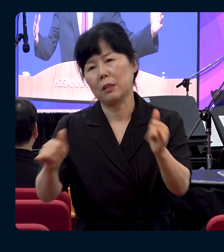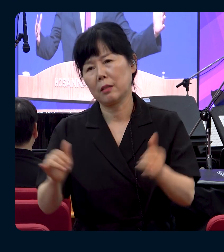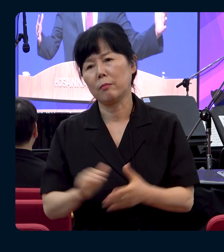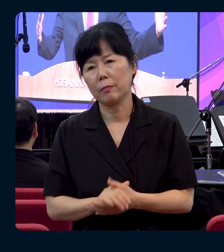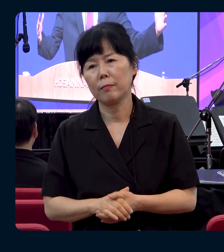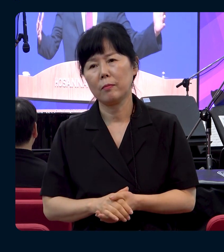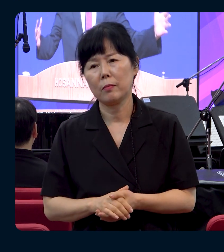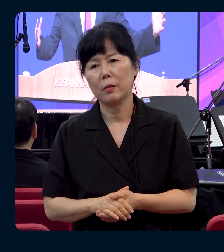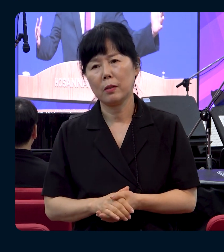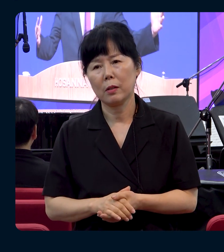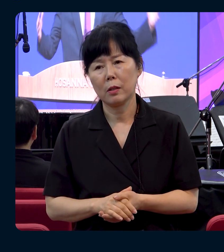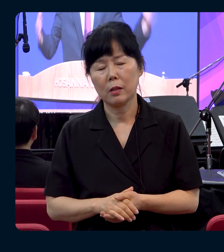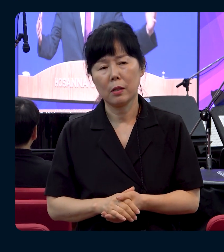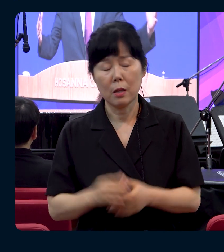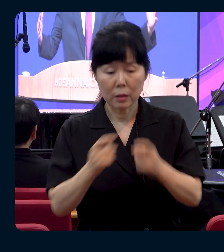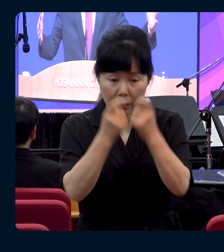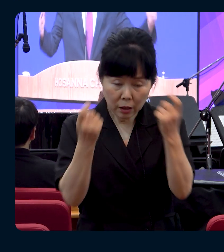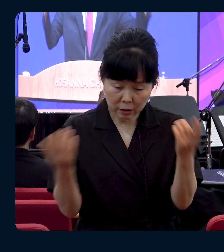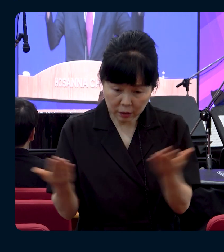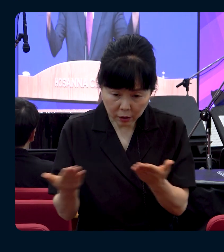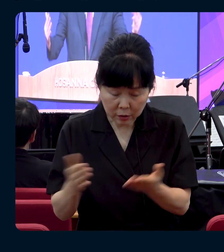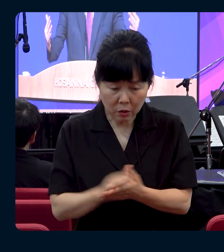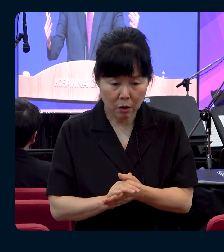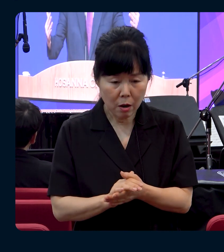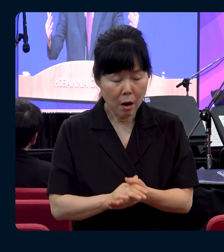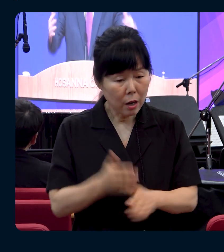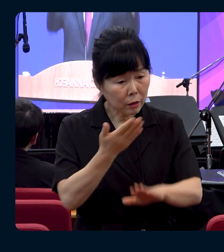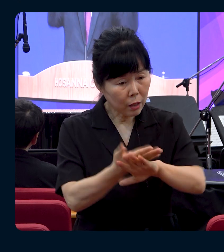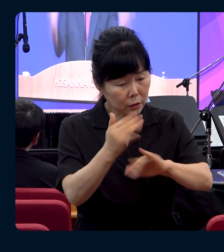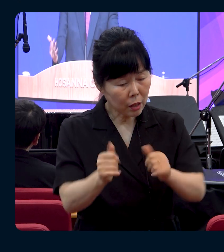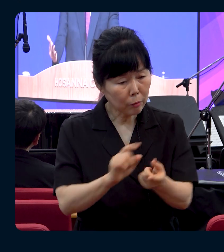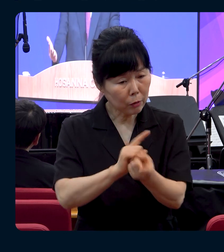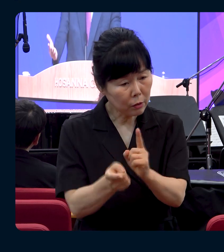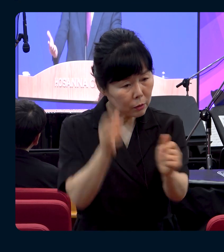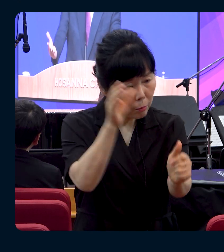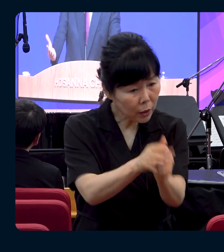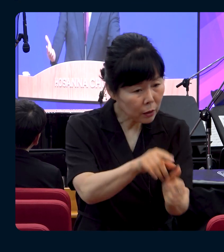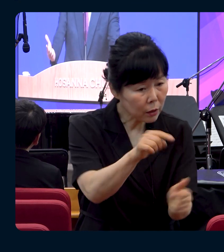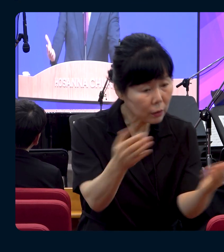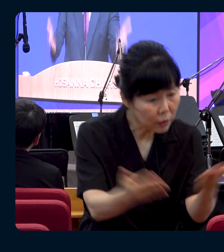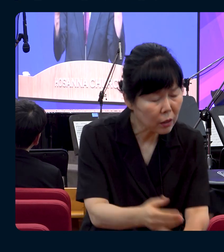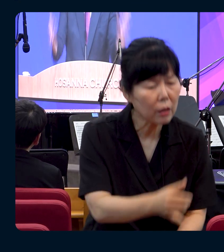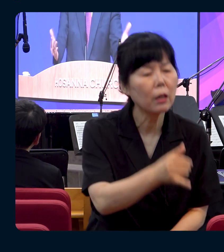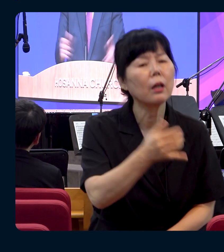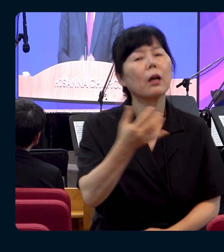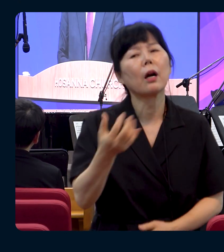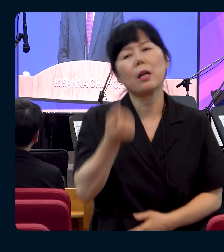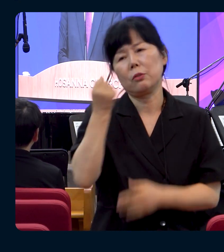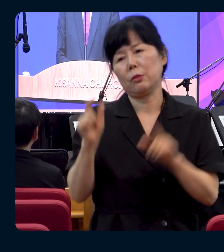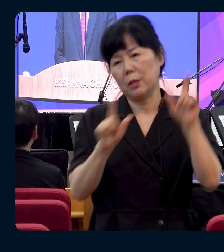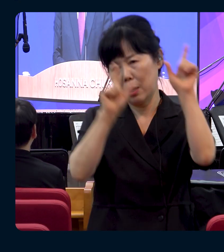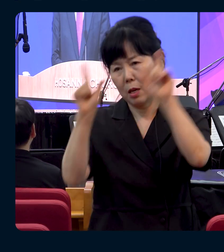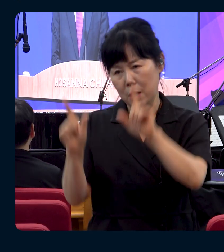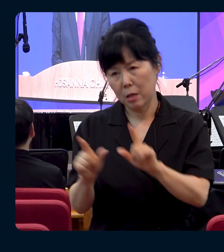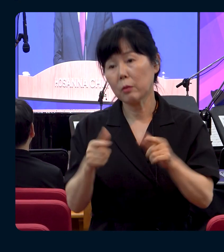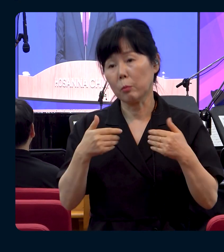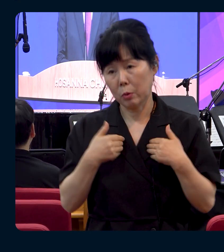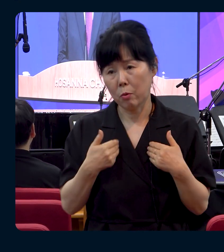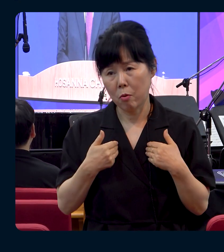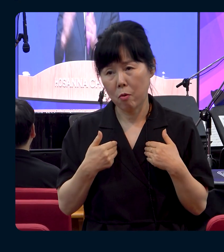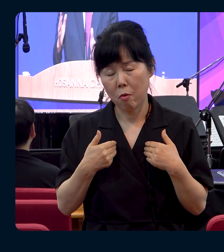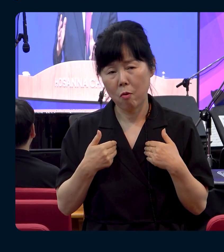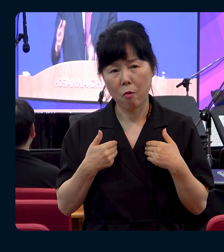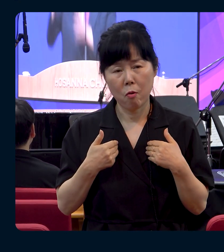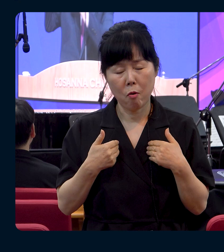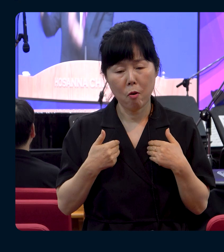내용이 다른 사람에게 위임할 수 있는 것이 있어야 하고요, 그리고 그렇게 위임할 수 있는